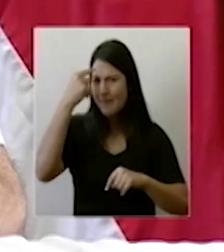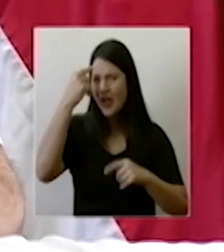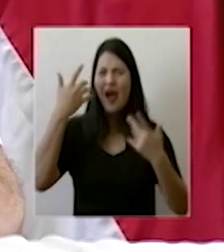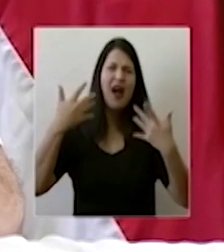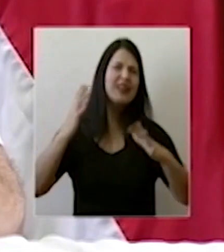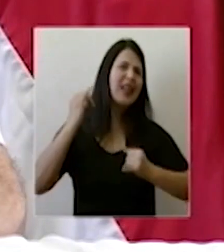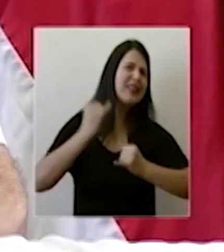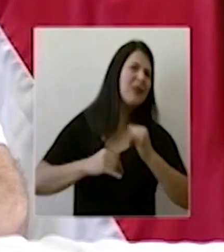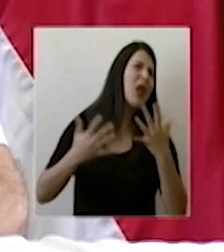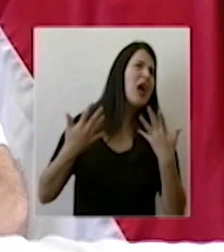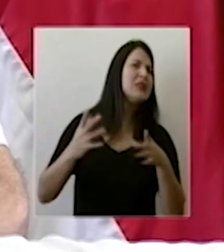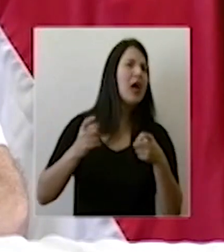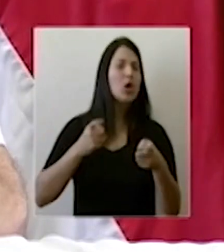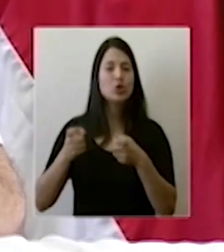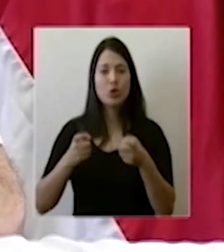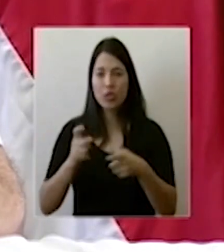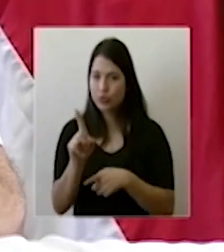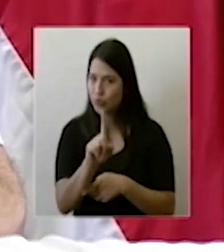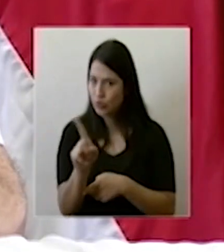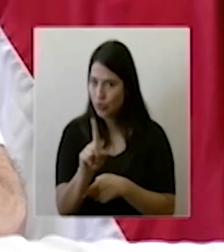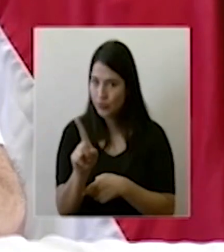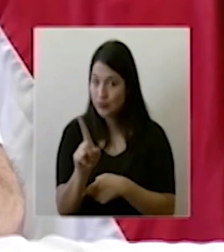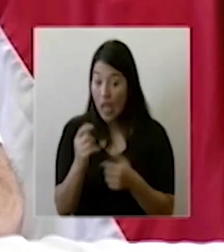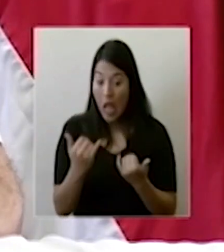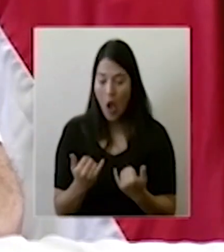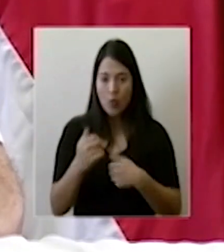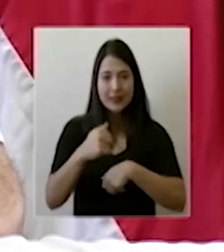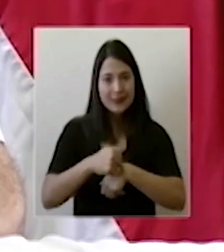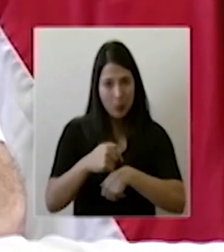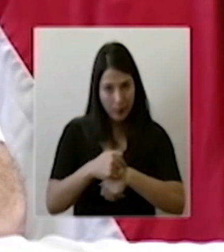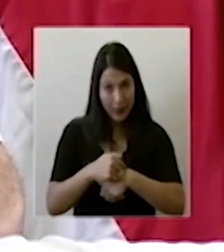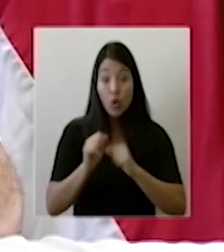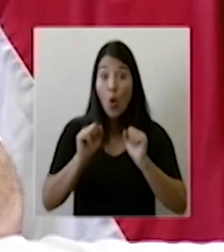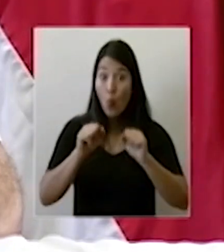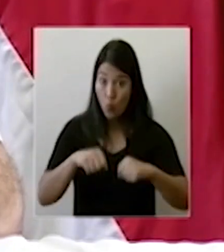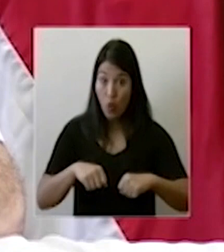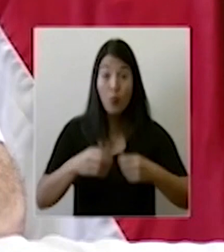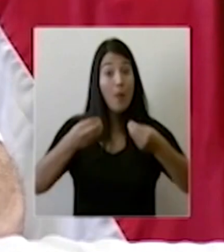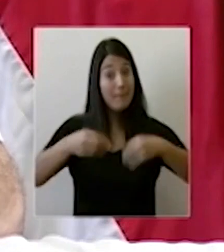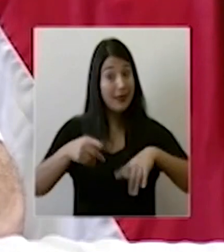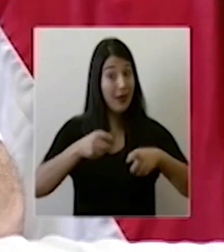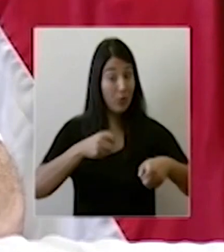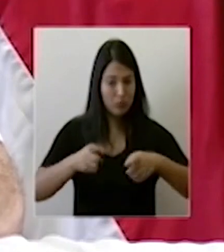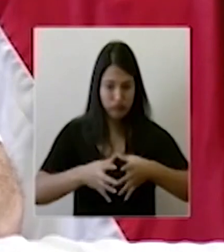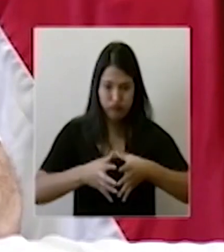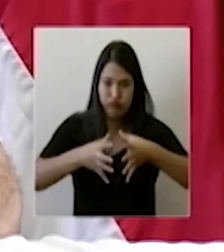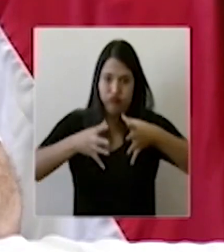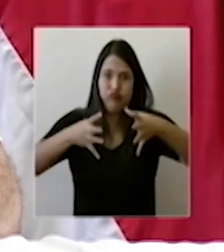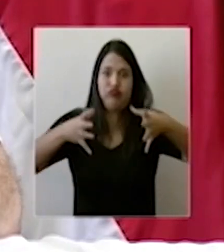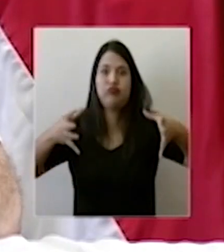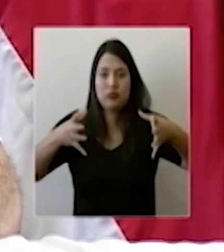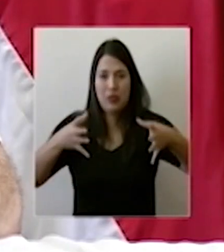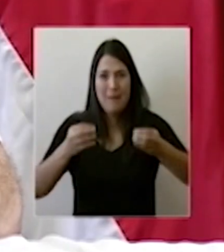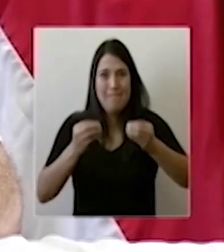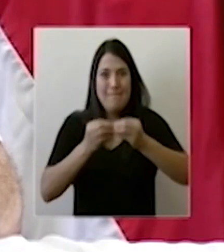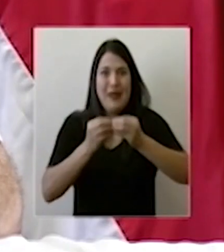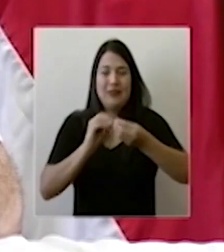bajo control, porque justo en esos momentos es cuando se puede desatar un crecimiento